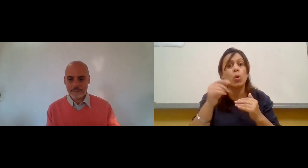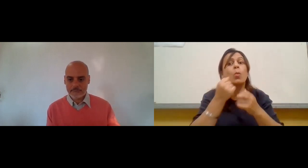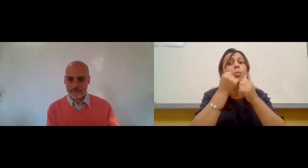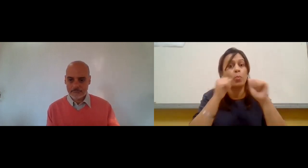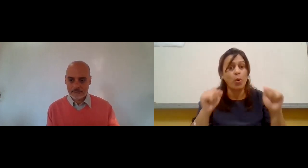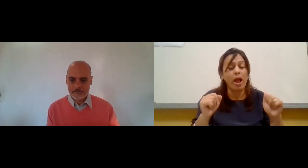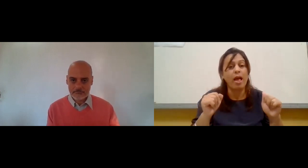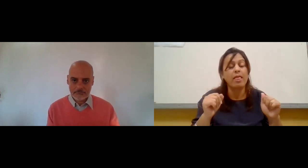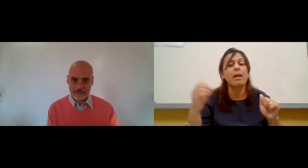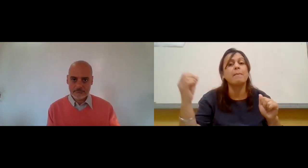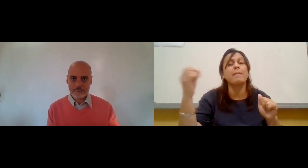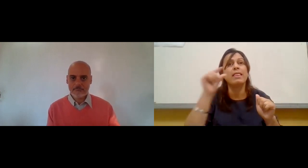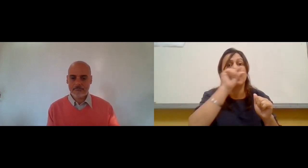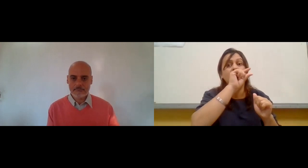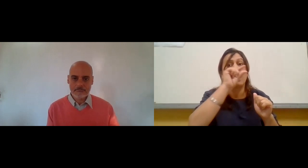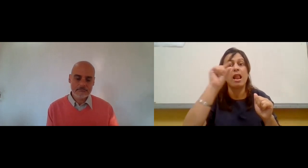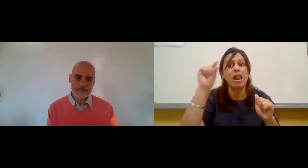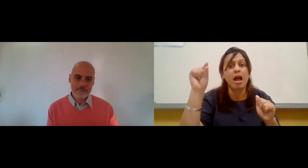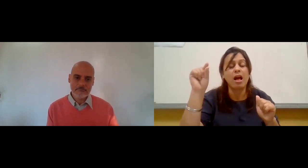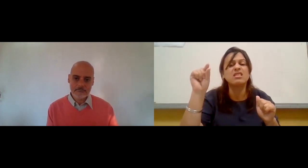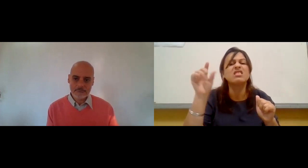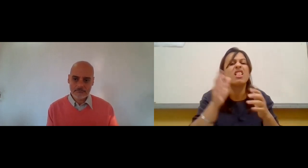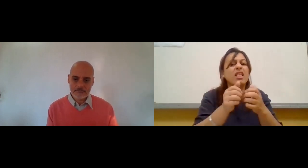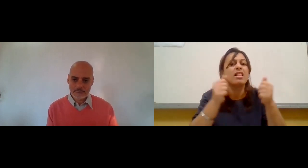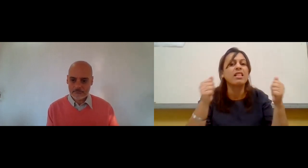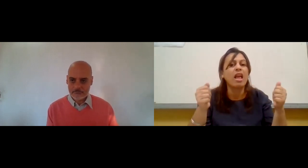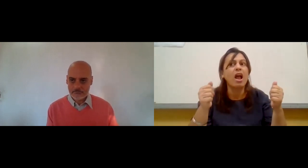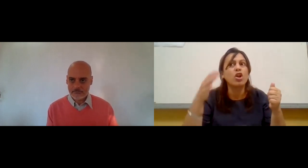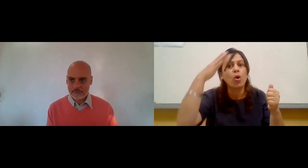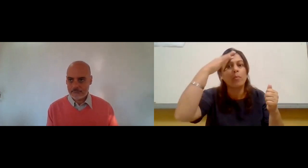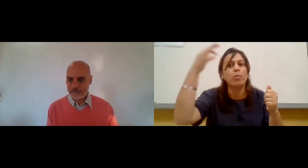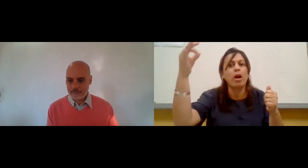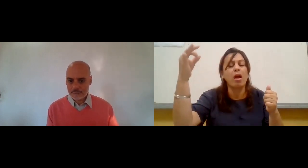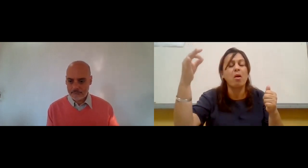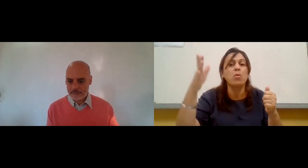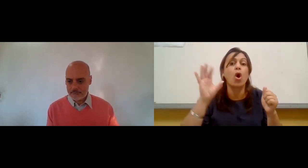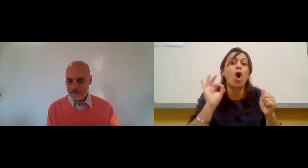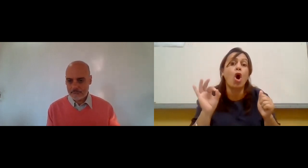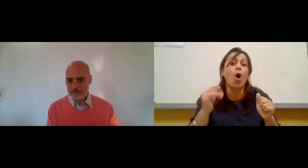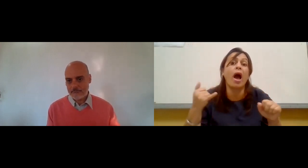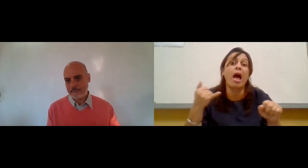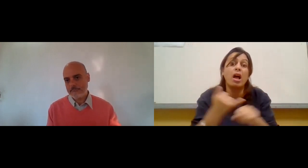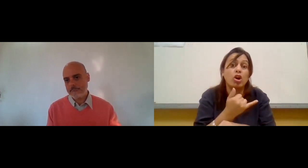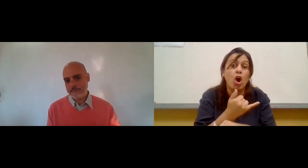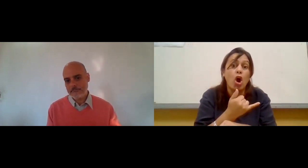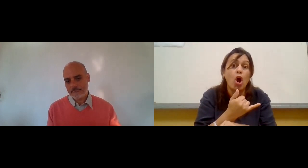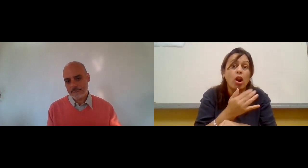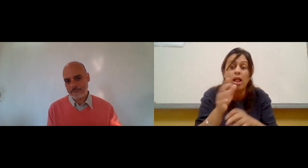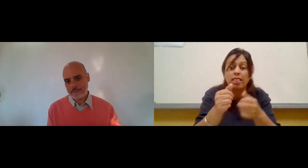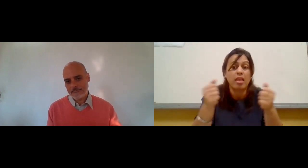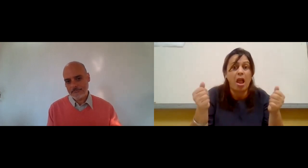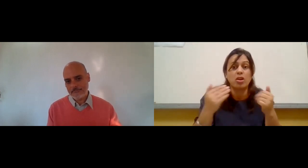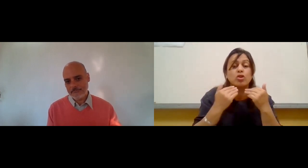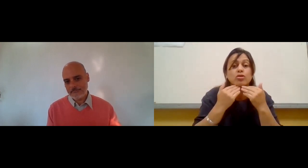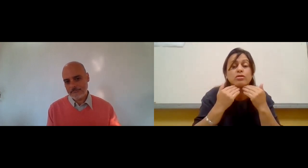bueno saberlo porque no, una de dos, o hay algún error de interpretación o hay algún error de información, lo